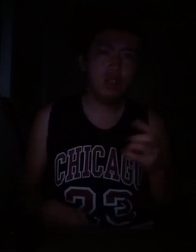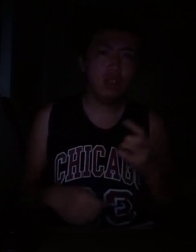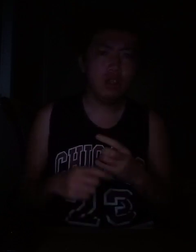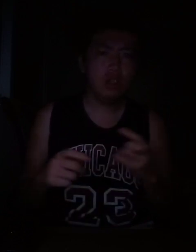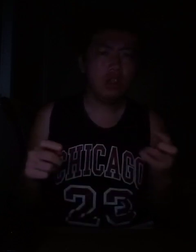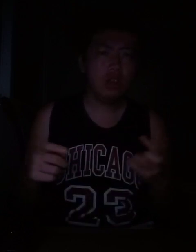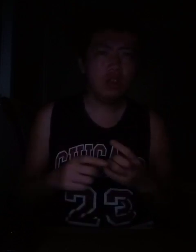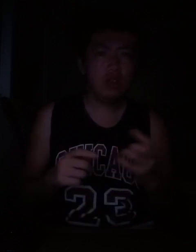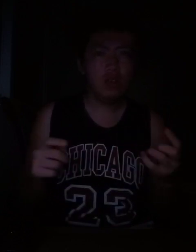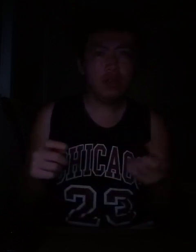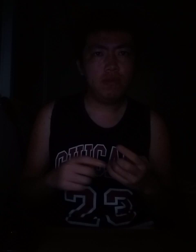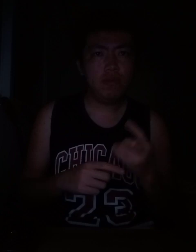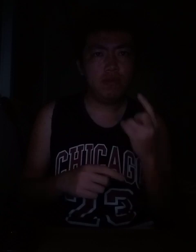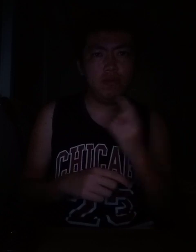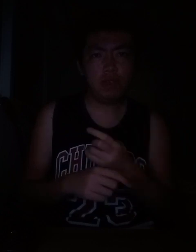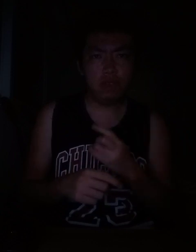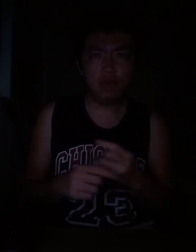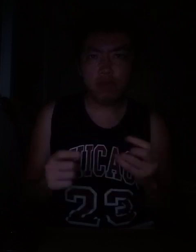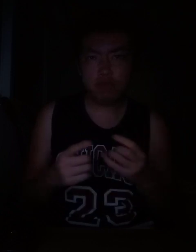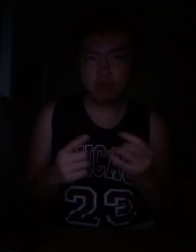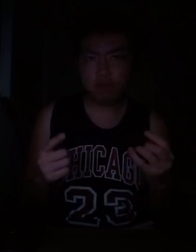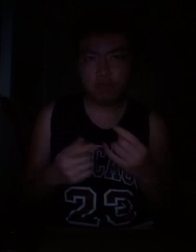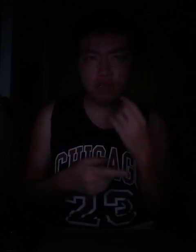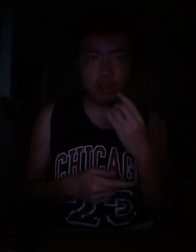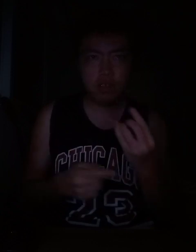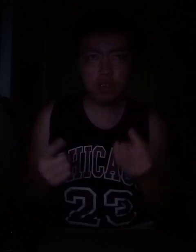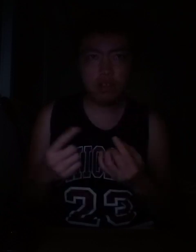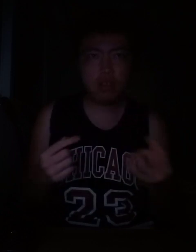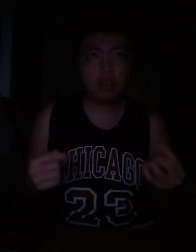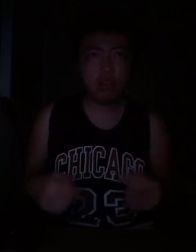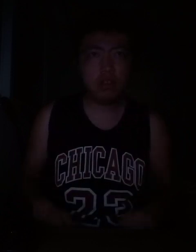찾아가 효심을 강조했던 말이 빌미가 되었습니다.